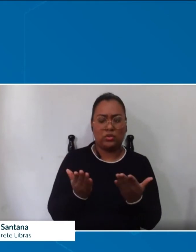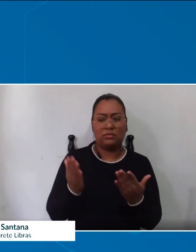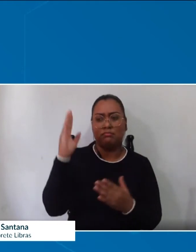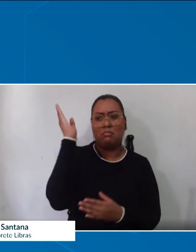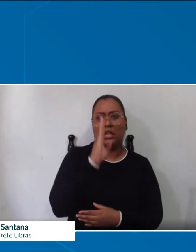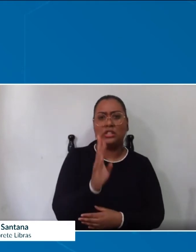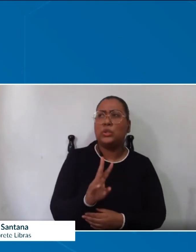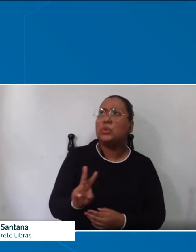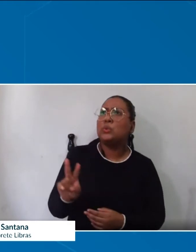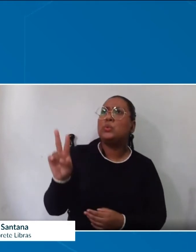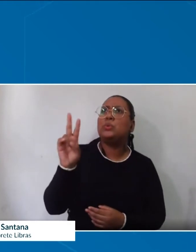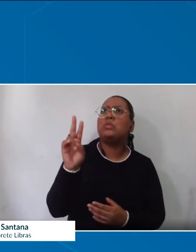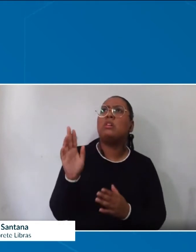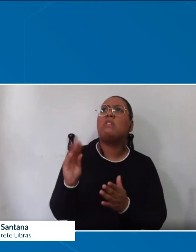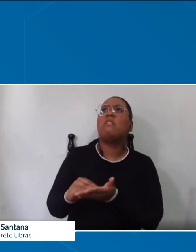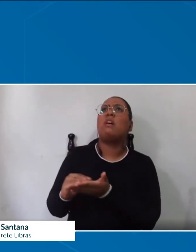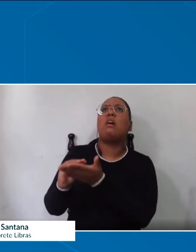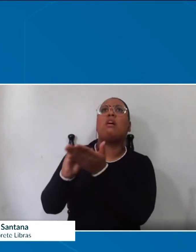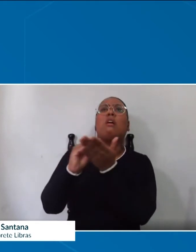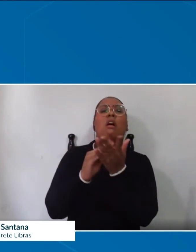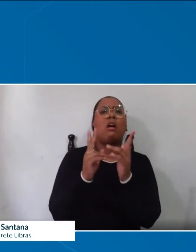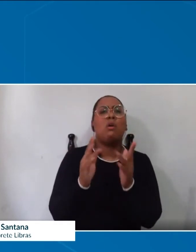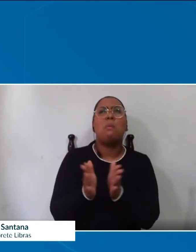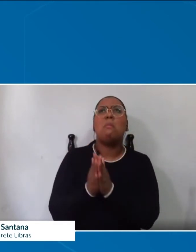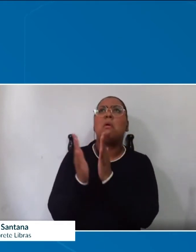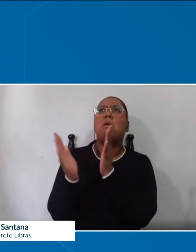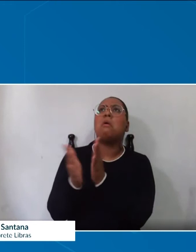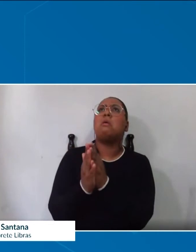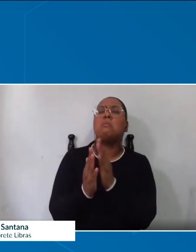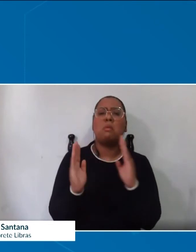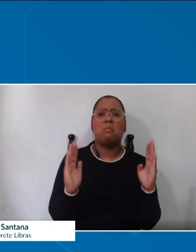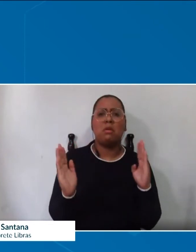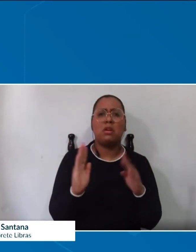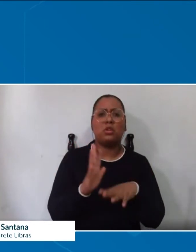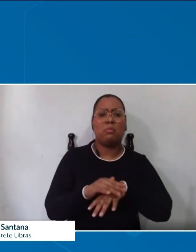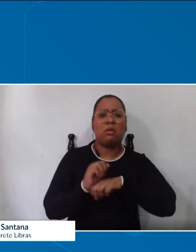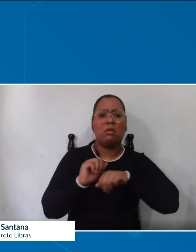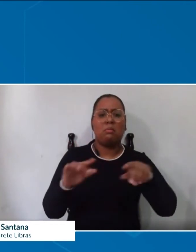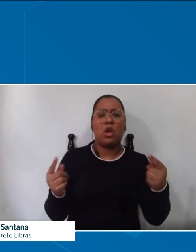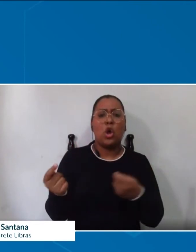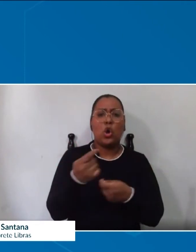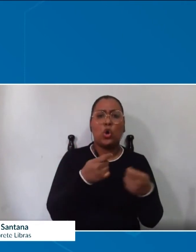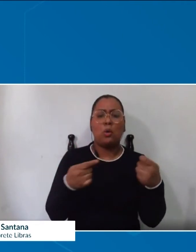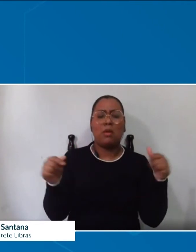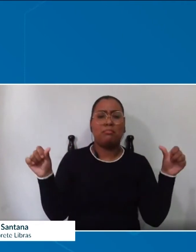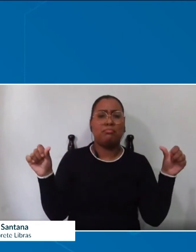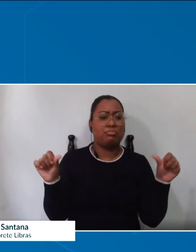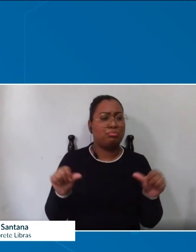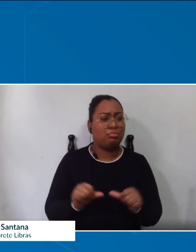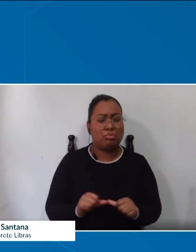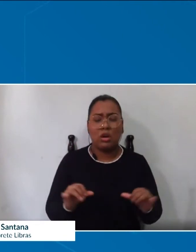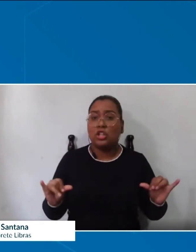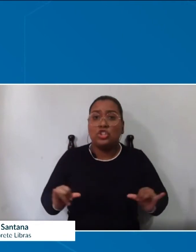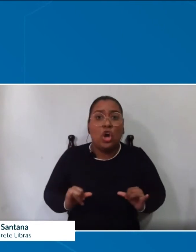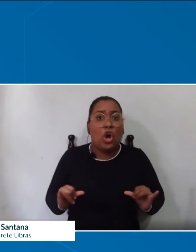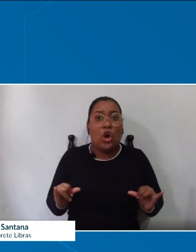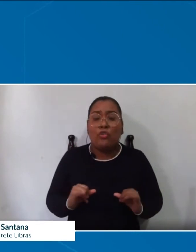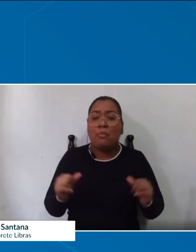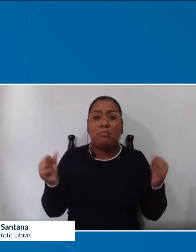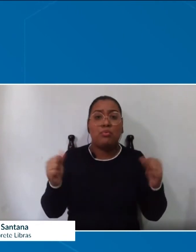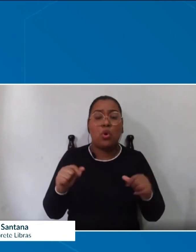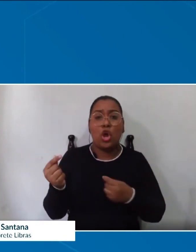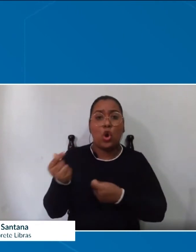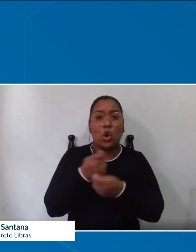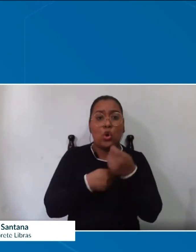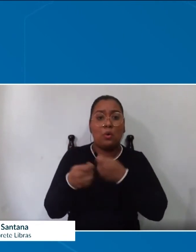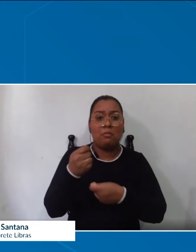Brasil realmente é um país pobre, né? Porque nós estamos no meio de uma pandemia e sofrendo economicamente absurdamente, né? Do ponto de vista econômico, nós